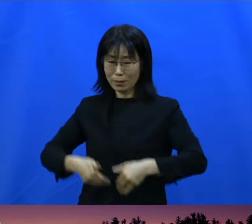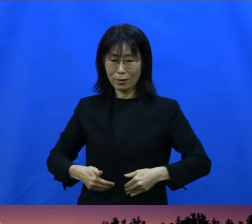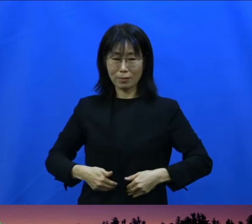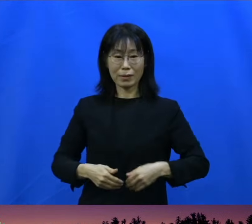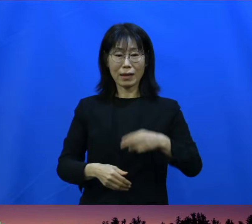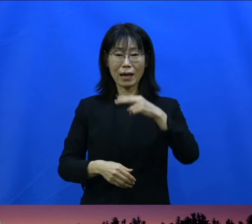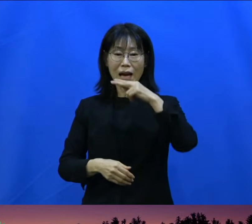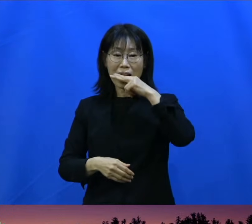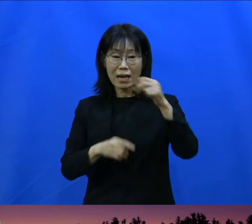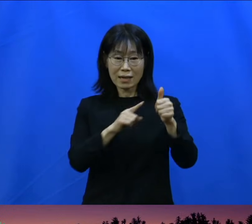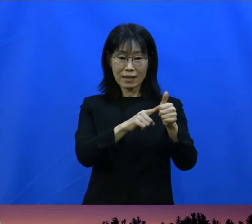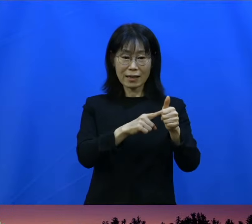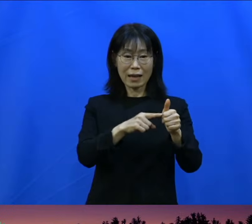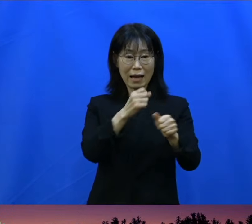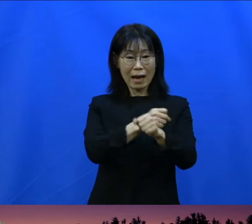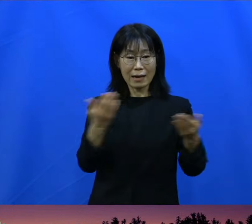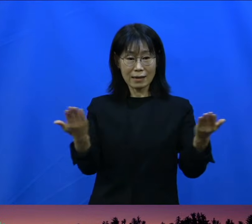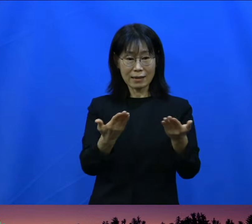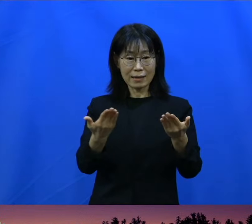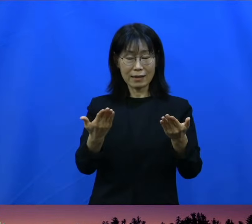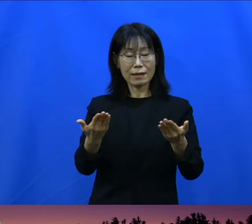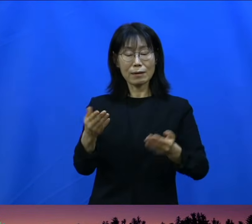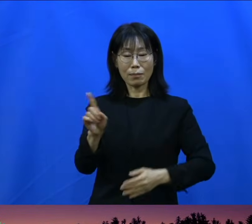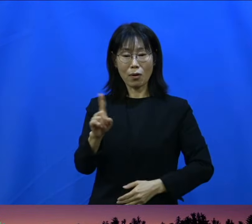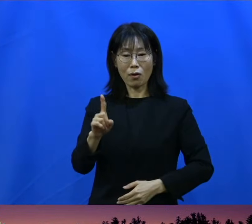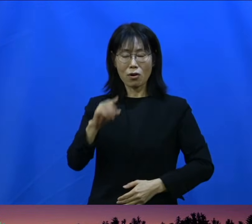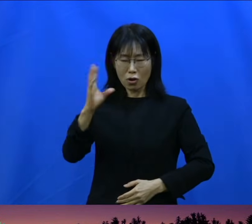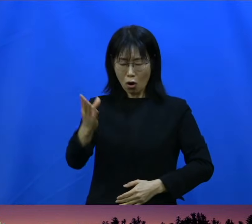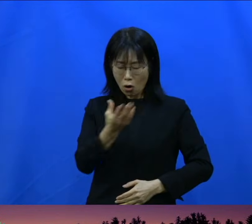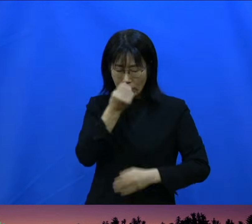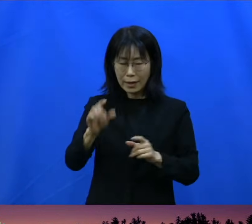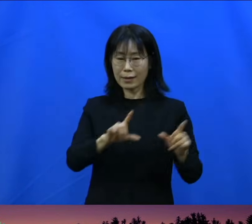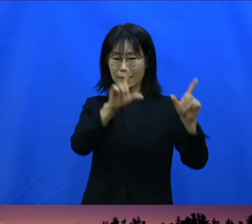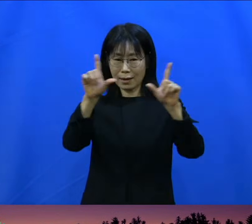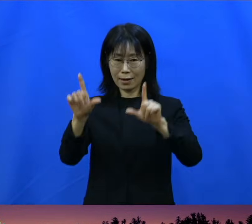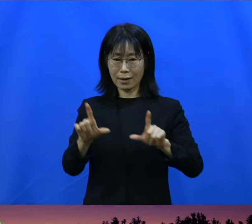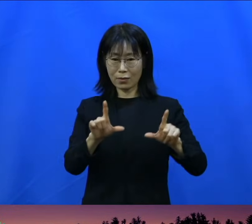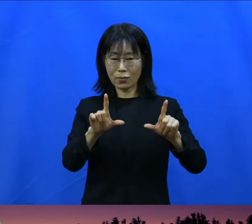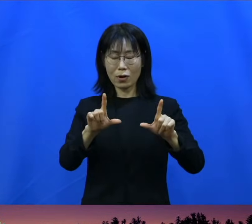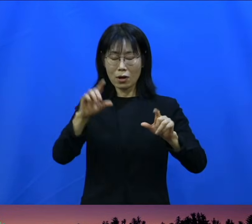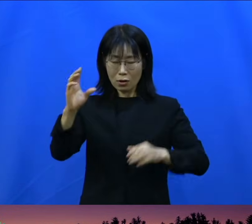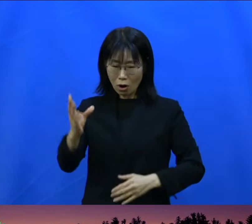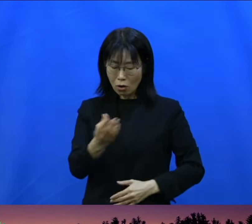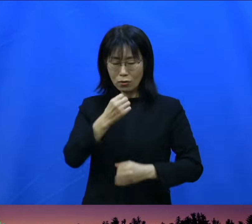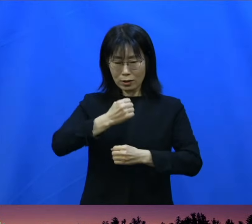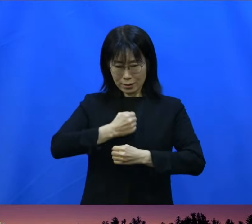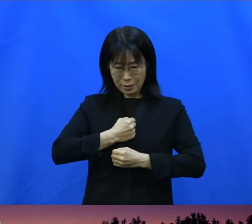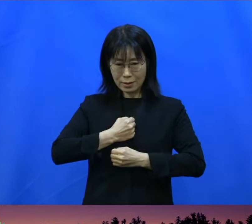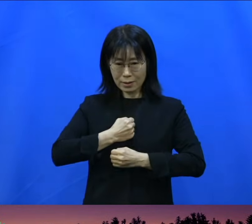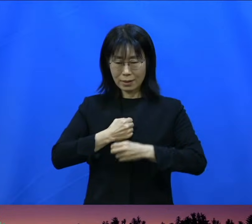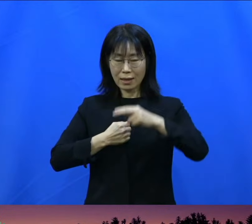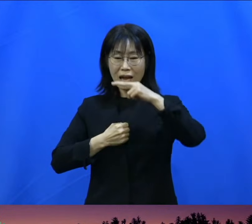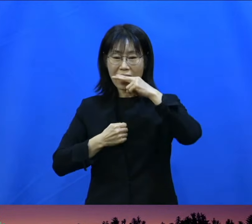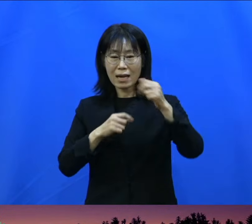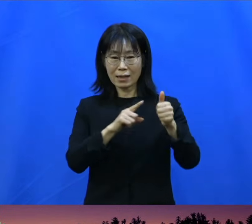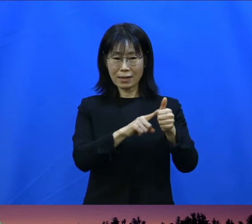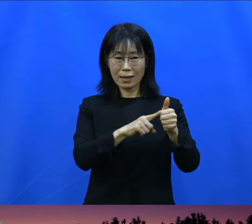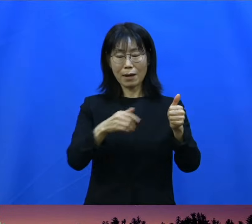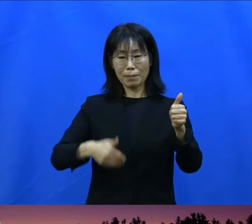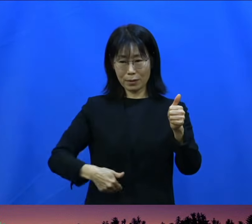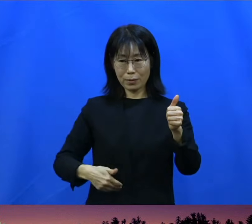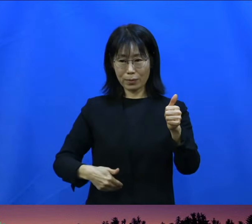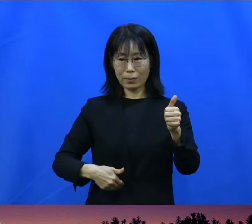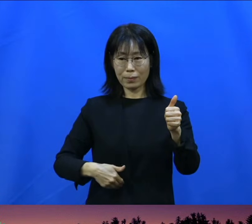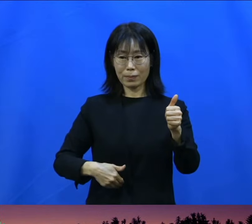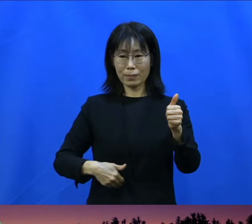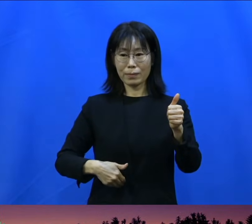사명은 거룩입니다. 그런 거룩에 연루될 수밖에 없어서 거룩을 피할 수가 없어요. 거룩을 추구하는 삶이 사명이 된